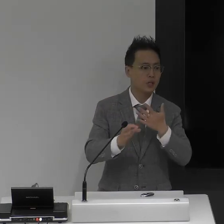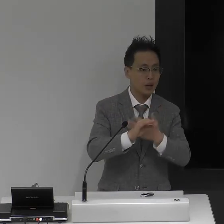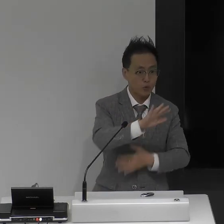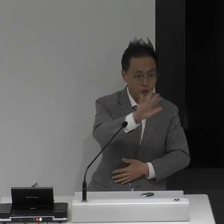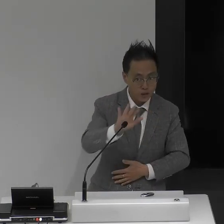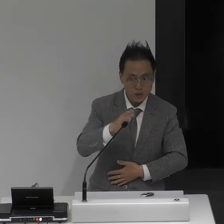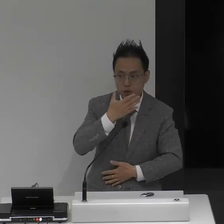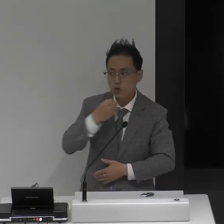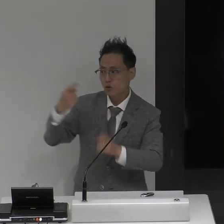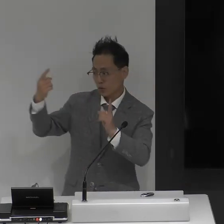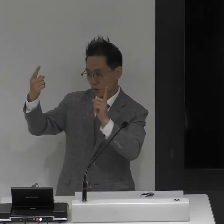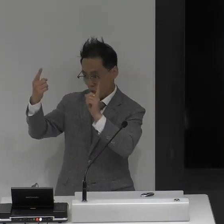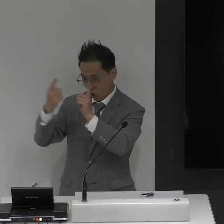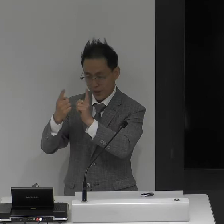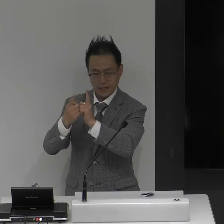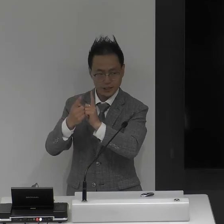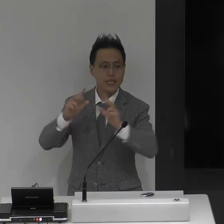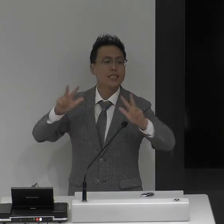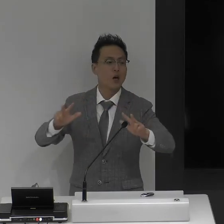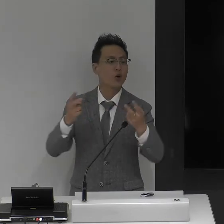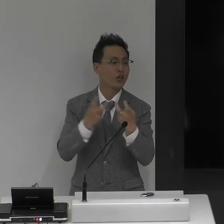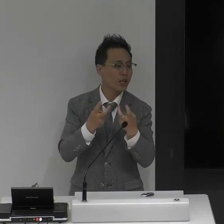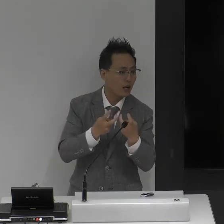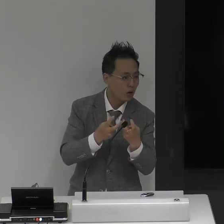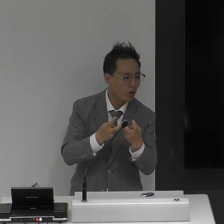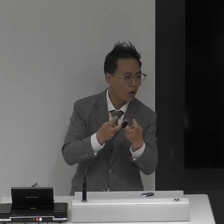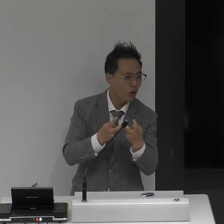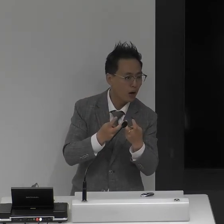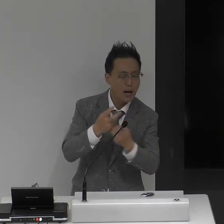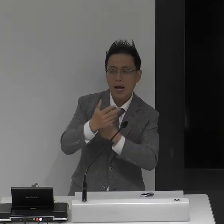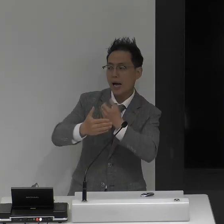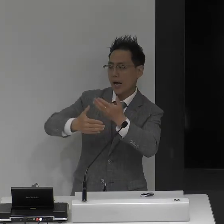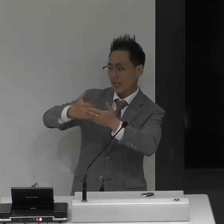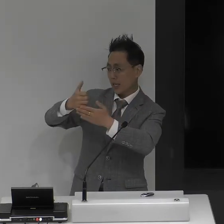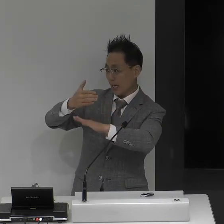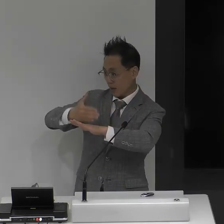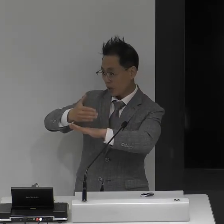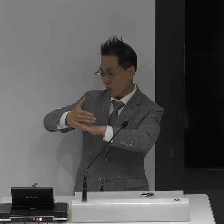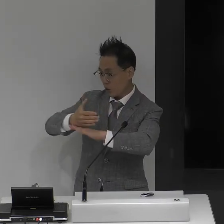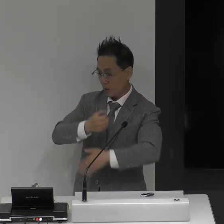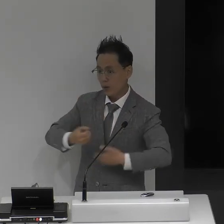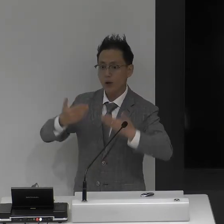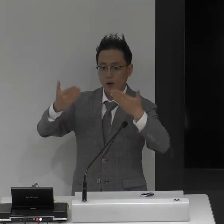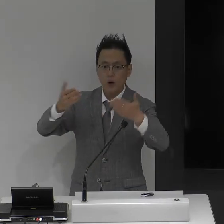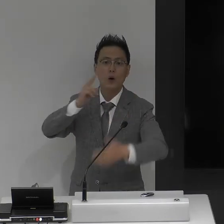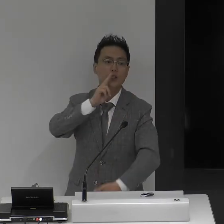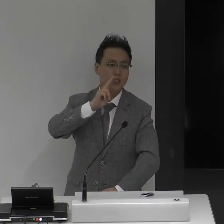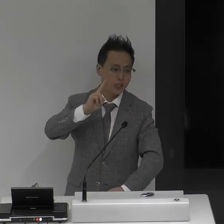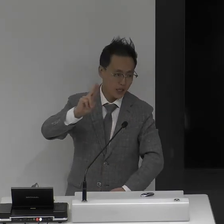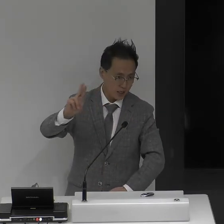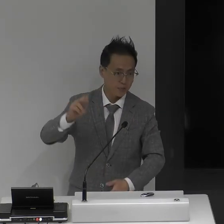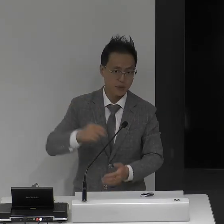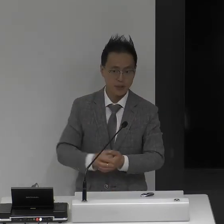그렇다면 우리는 복을 받았으니 이제 어떻게 해야 될까요? 하나님께 감사하고 헌신해야 합니다.